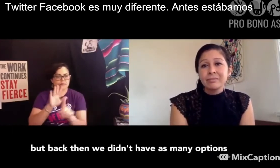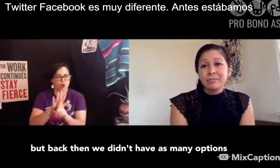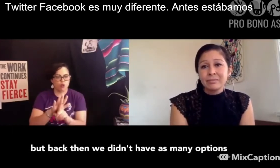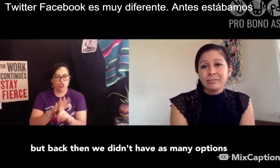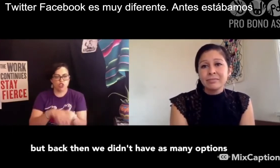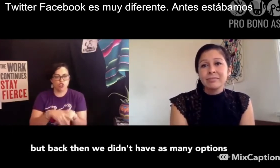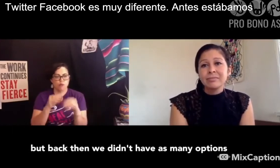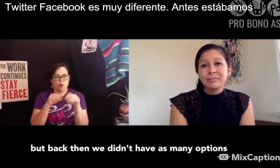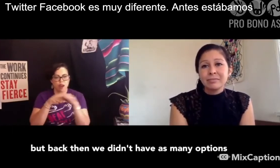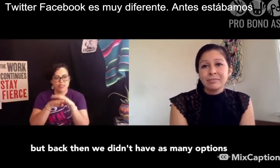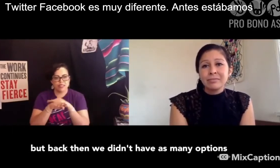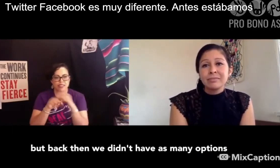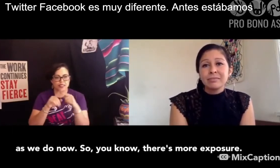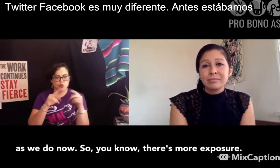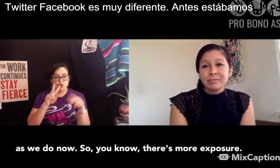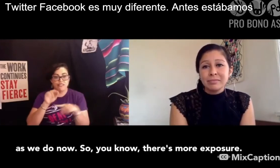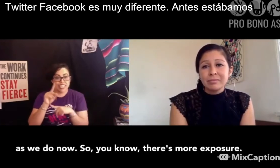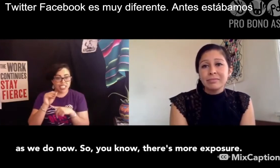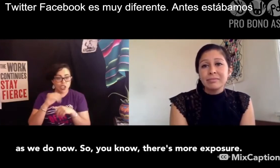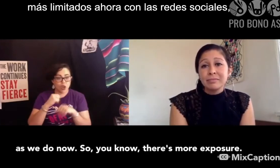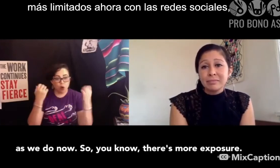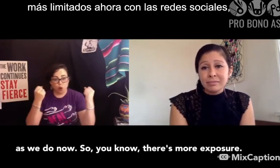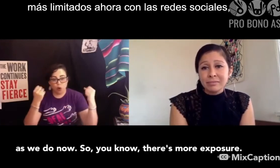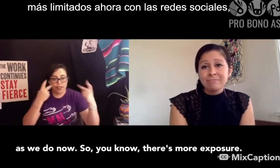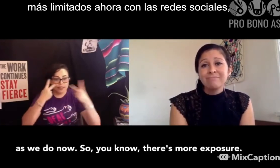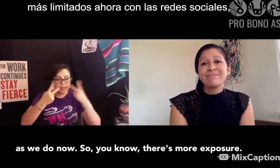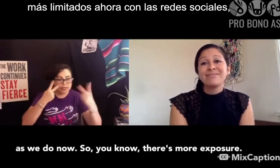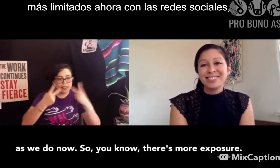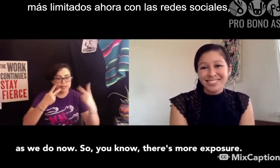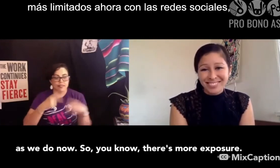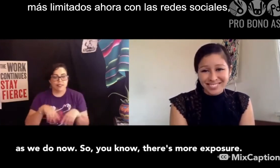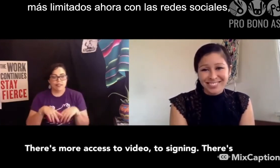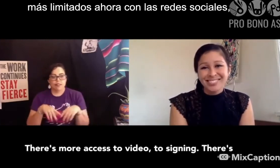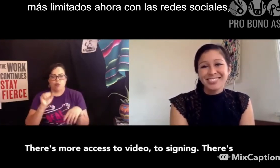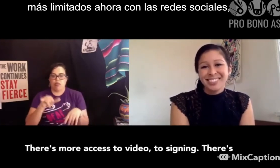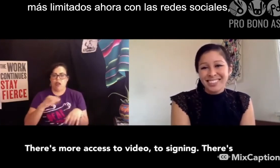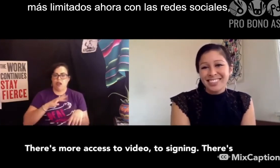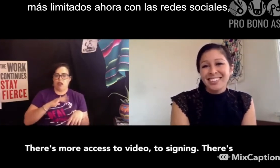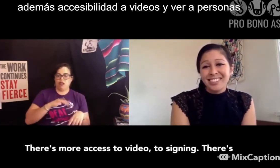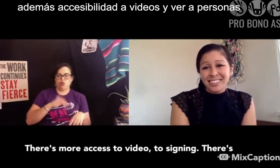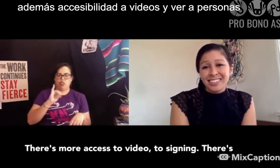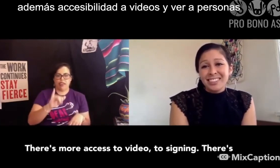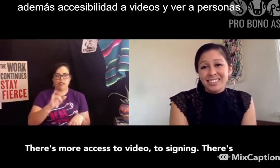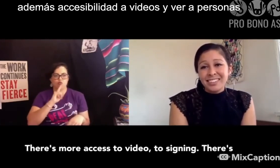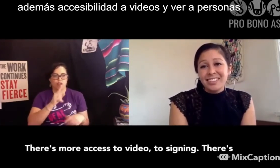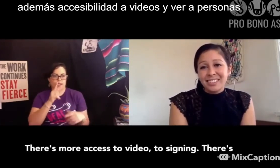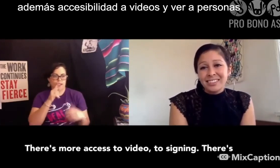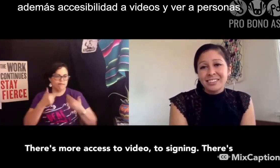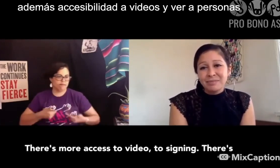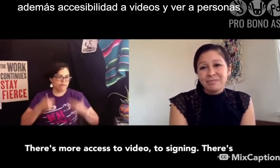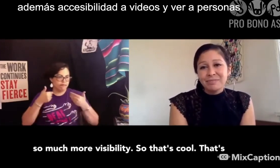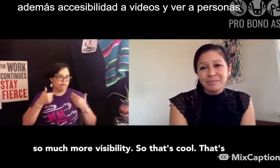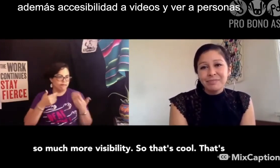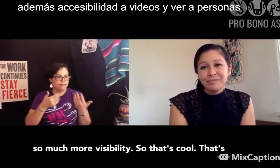Facebook, es muy diferente. Antes estábamos más limitados, ahora con las redes sociales hay